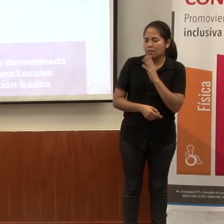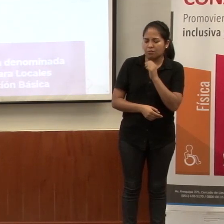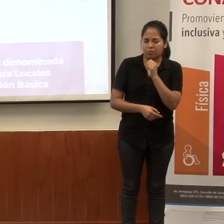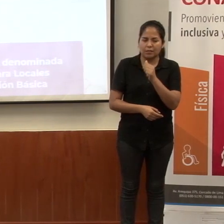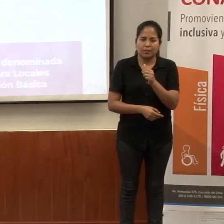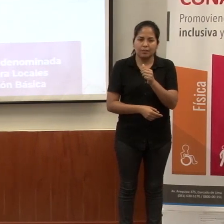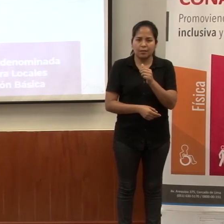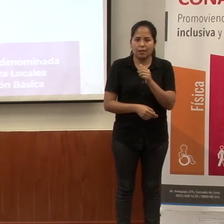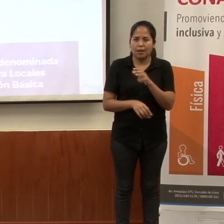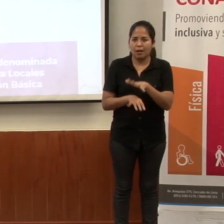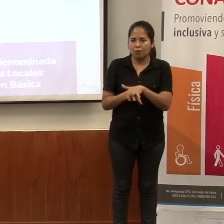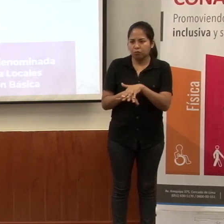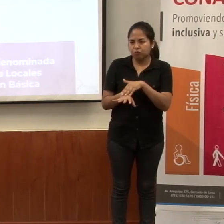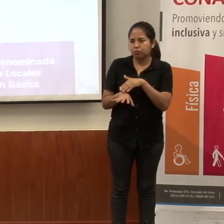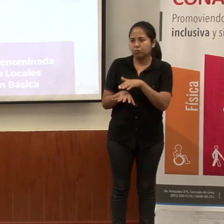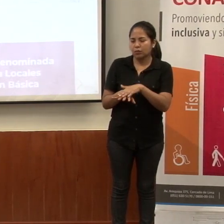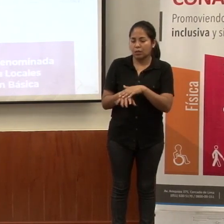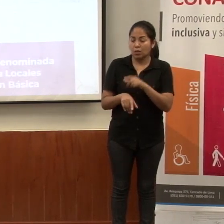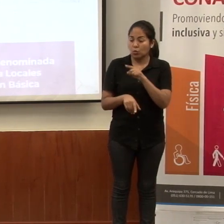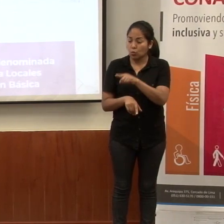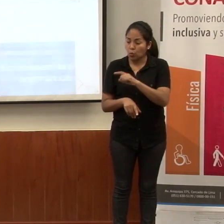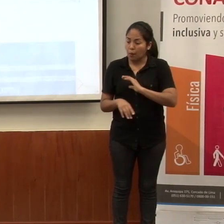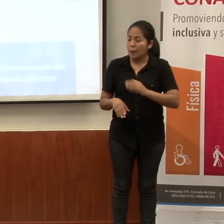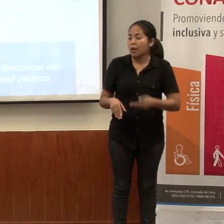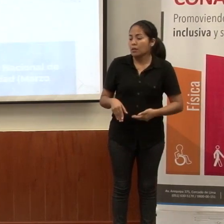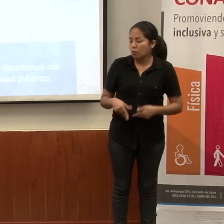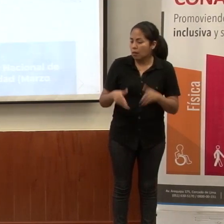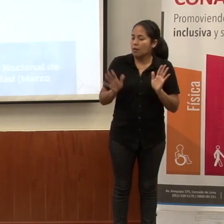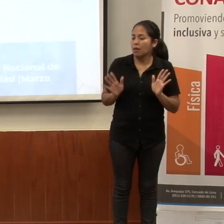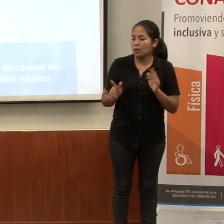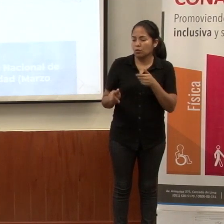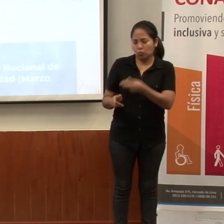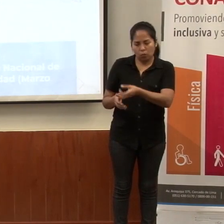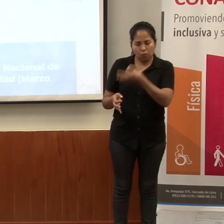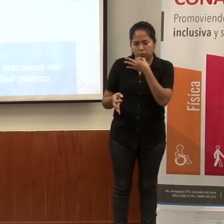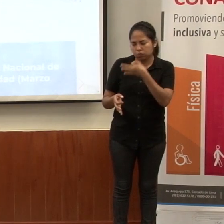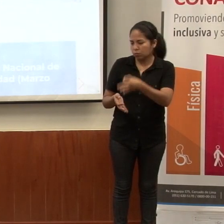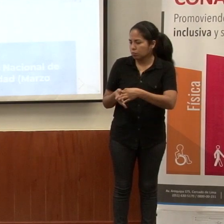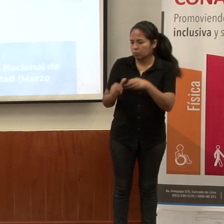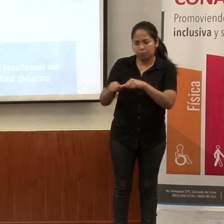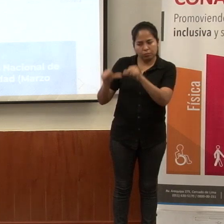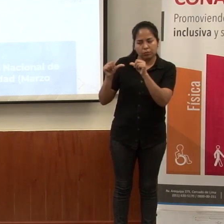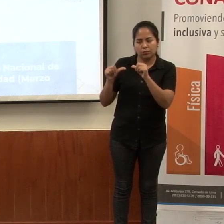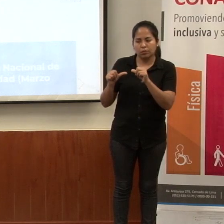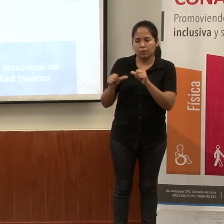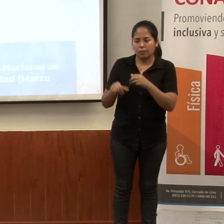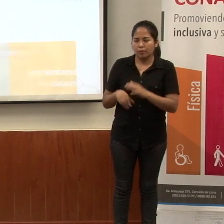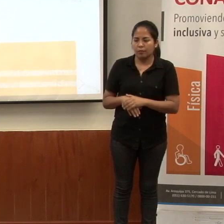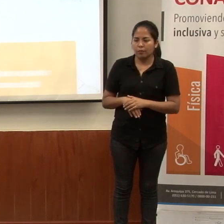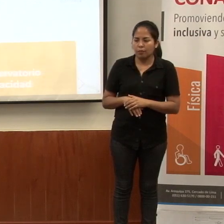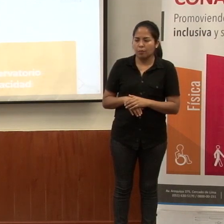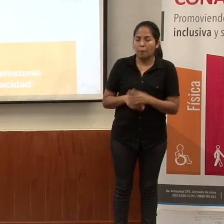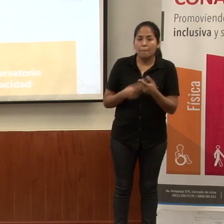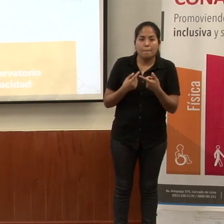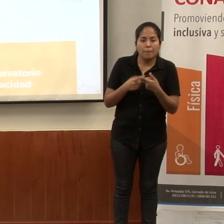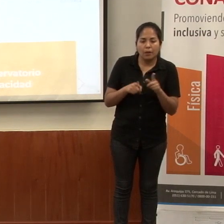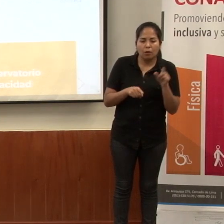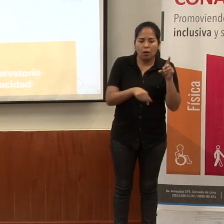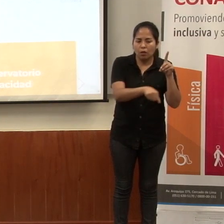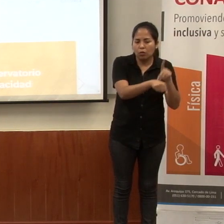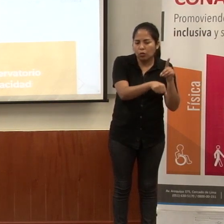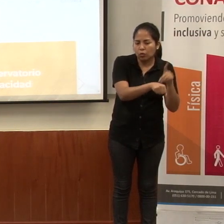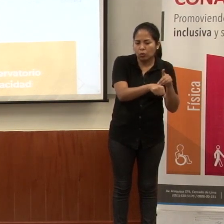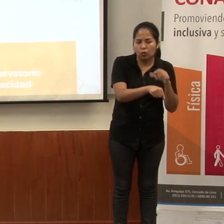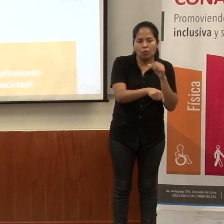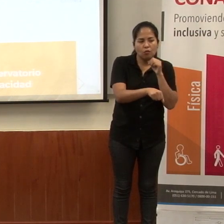¿no? Solamente le dicen, usted ya se embarazó, tiene que seguir adelante, tome su medicina. Pero no le dicen qué riesgo puede correr esa